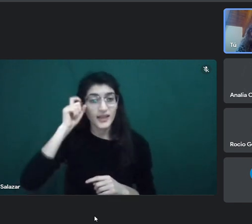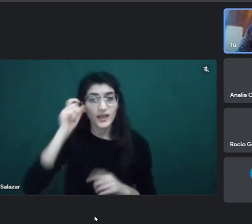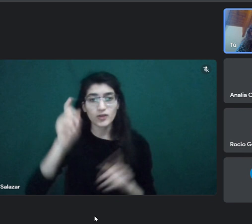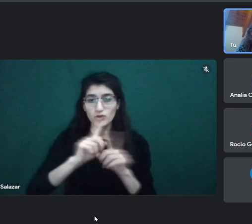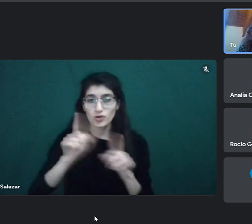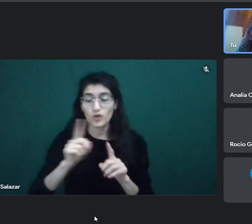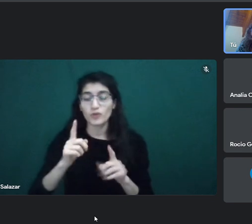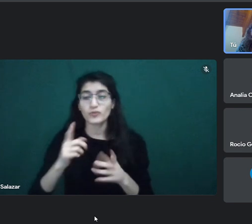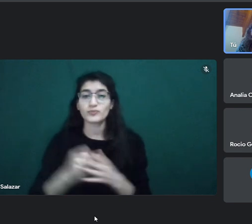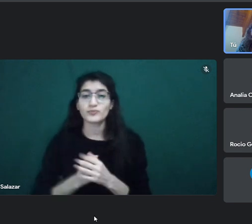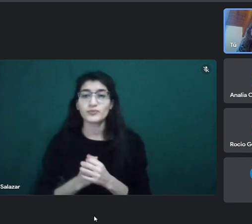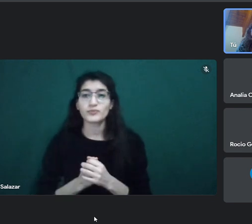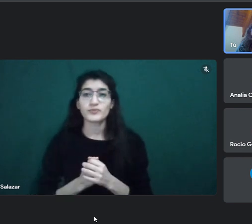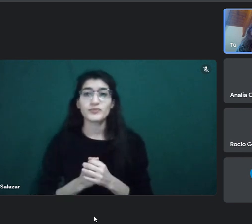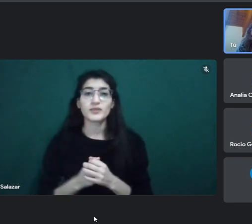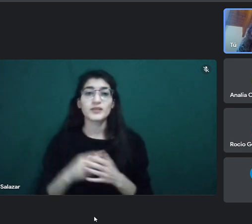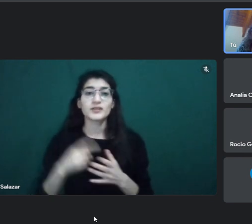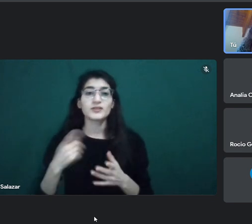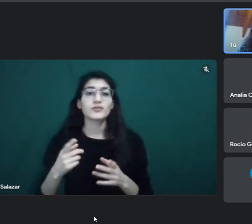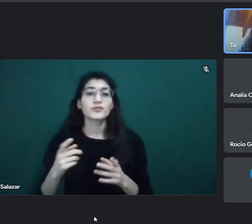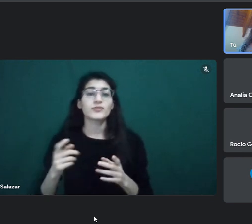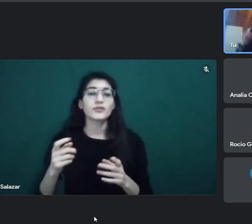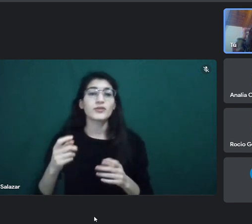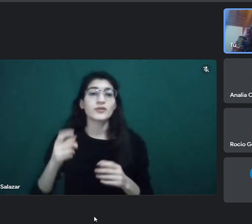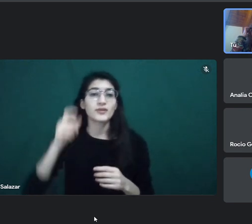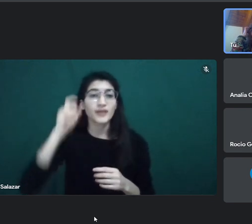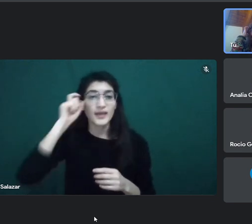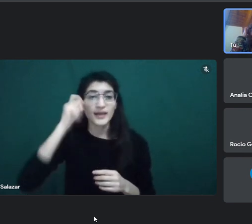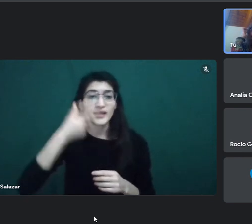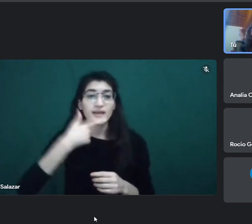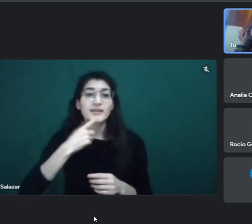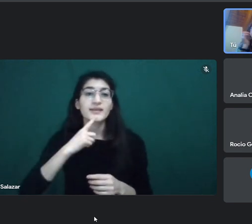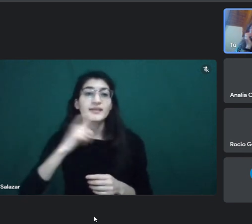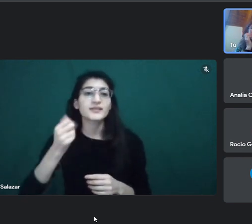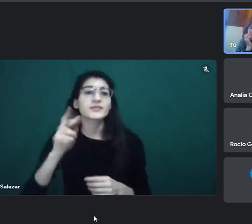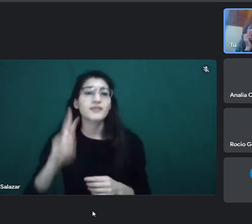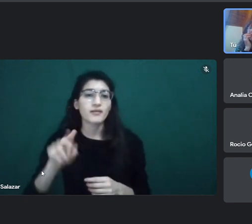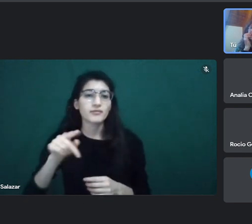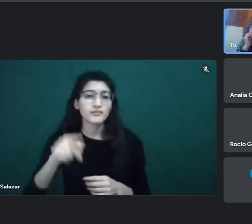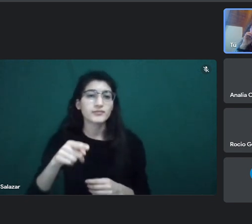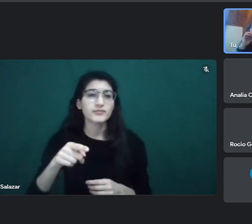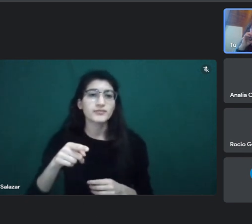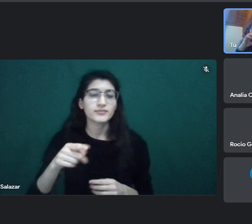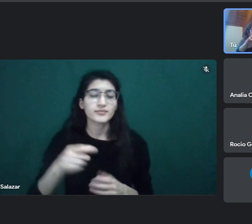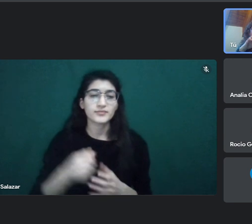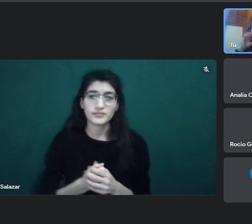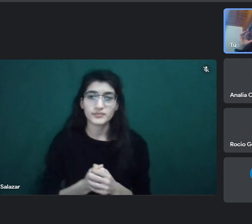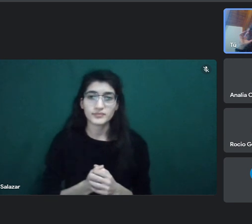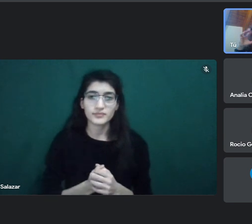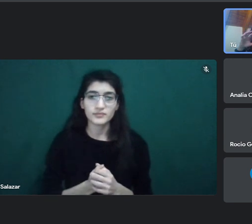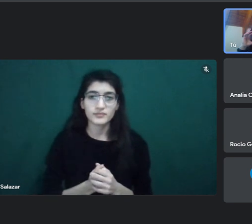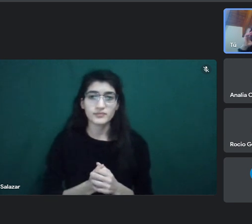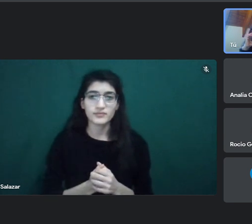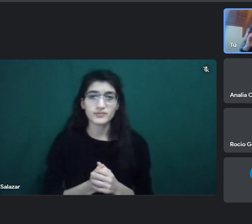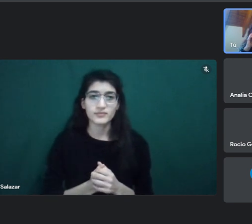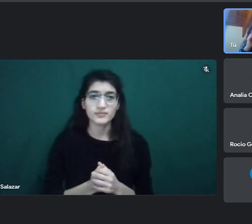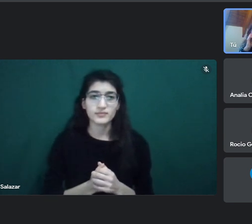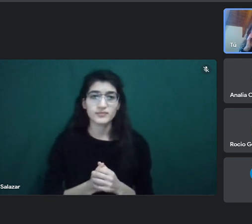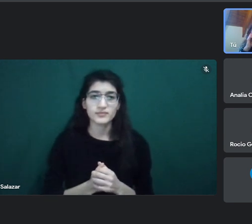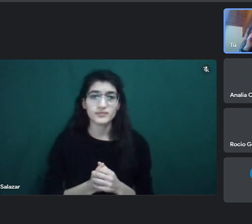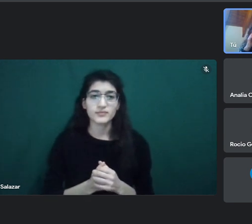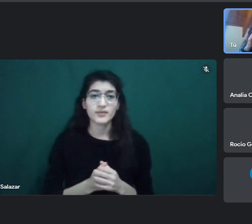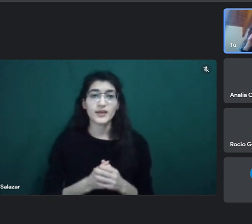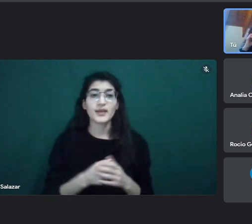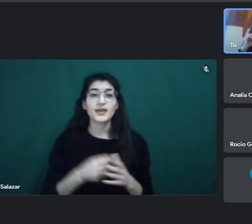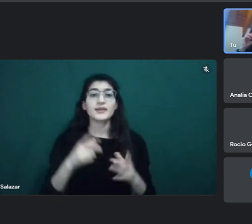sea, acompañando otro verbo, ahí está como auxiliar, ¿sí? Y el caso que hay que tener presente es